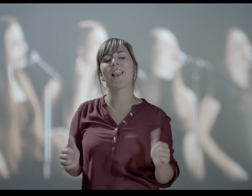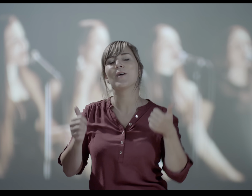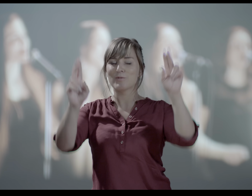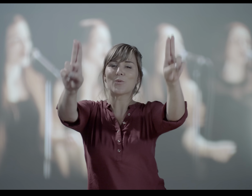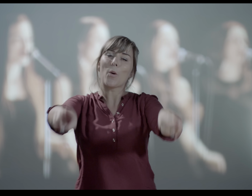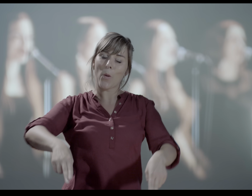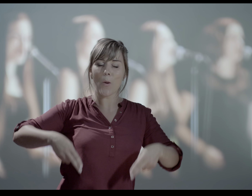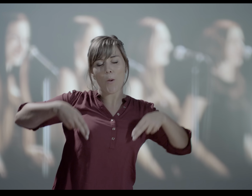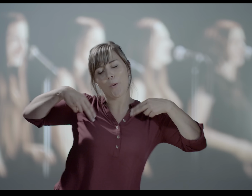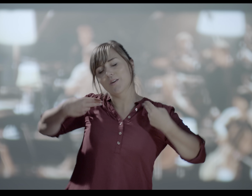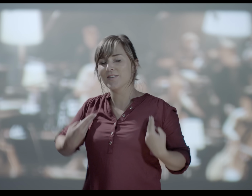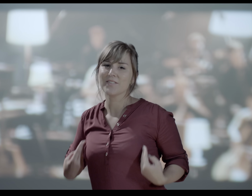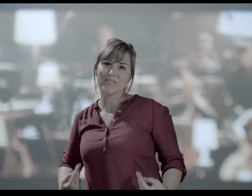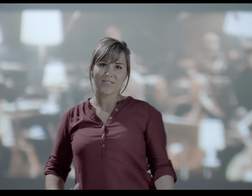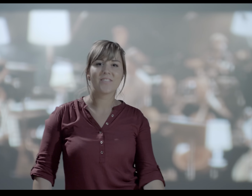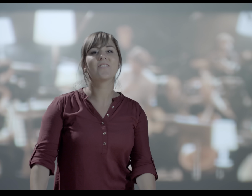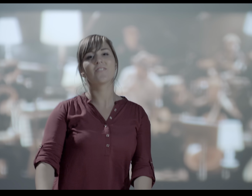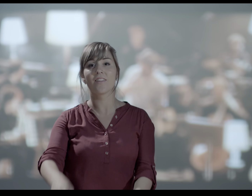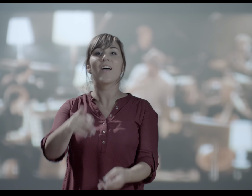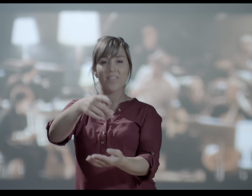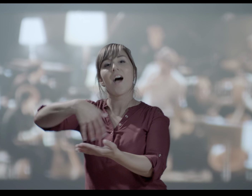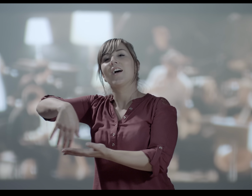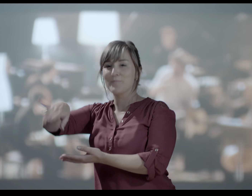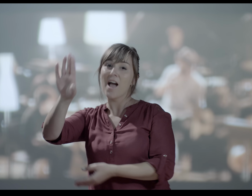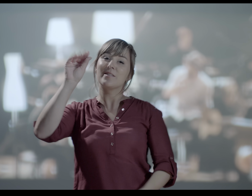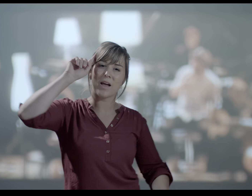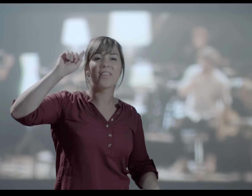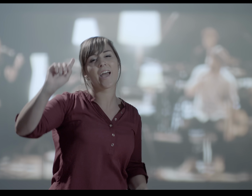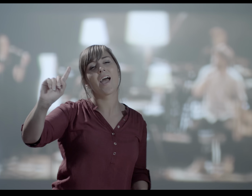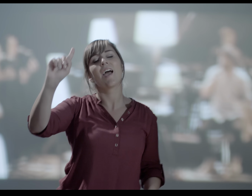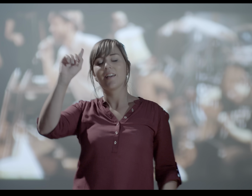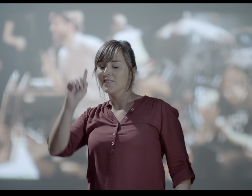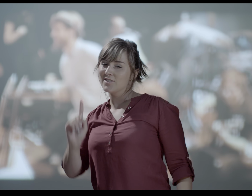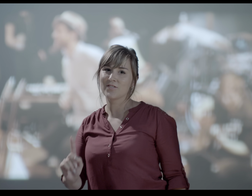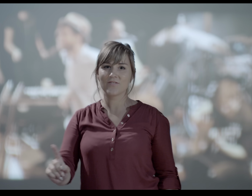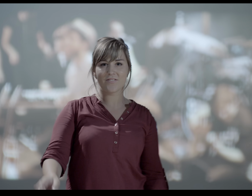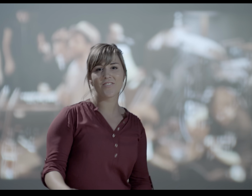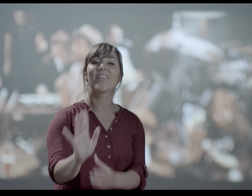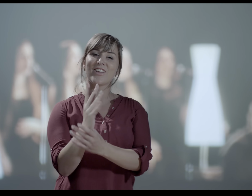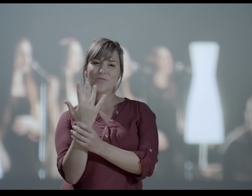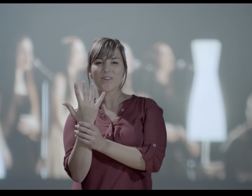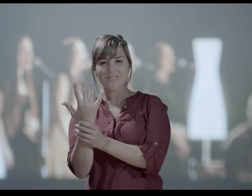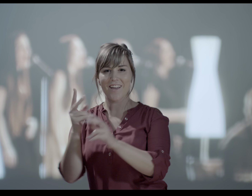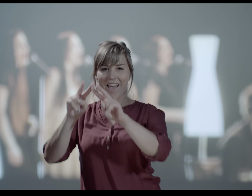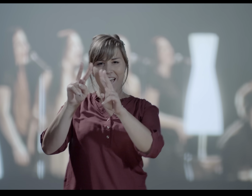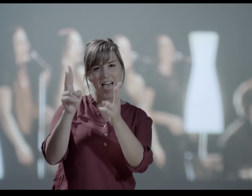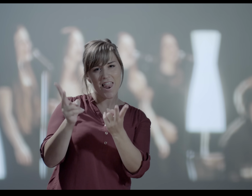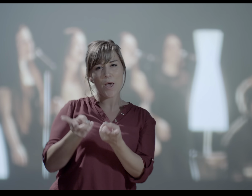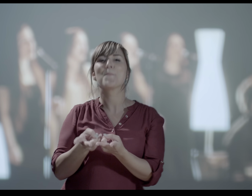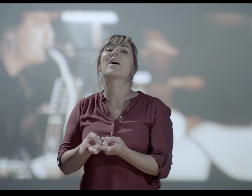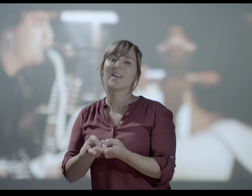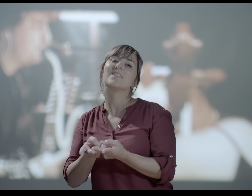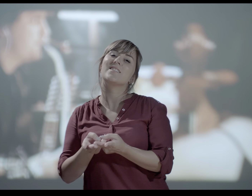Kulissen Pappe ist mehr als man denkt Das fünfte